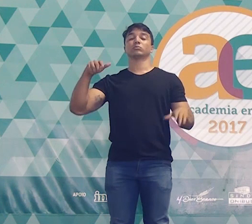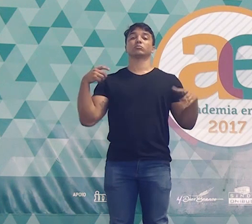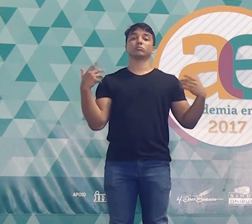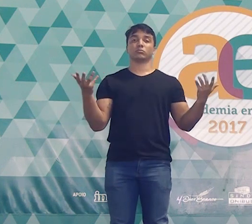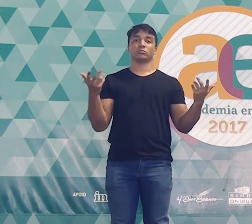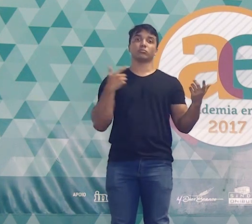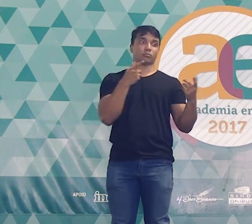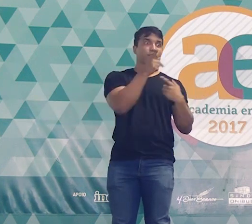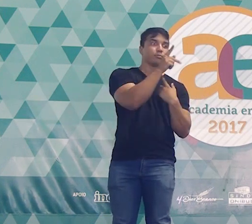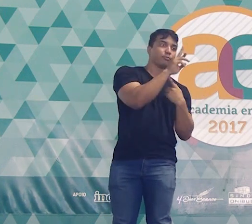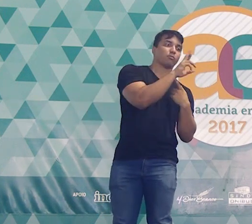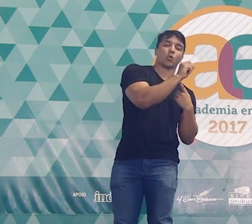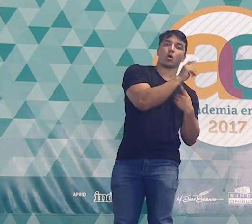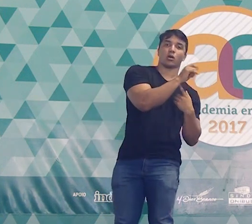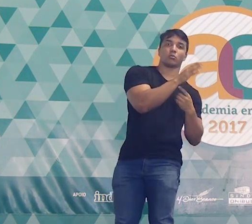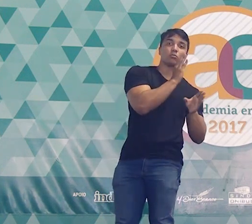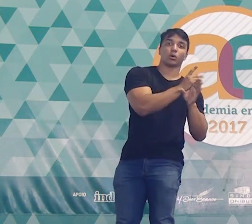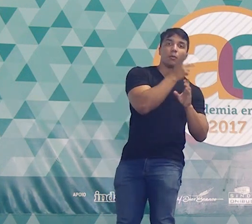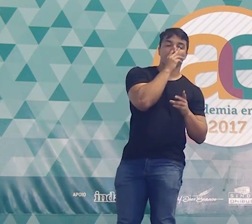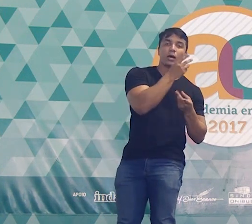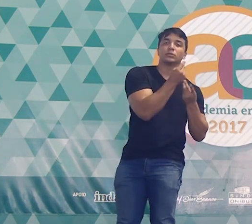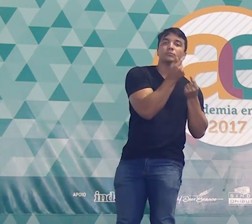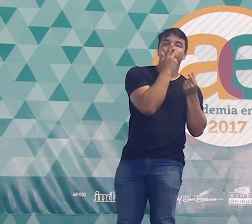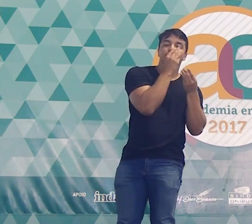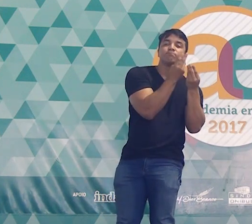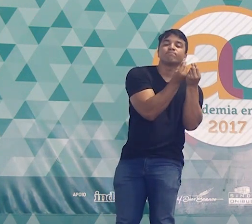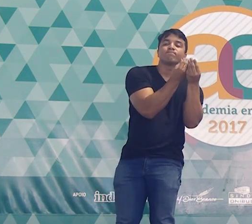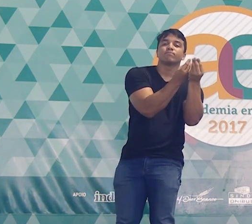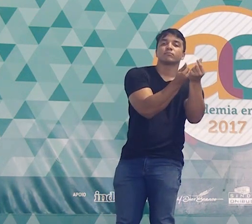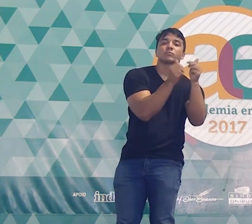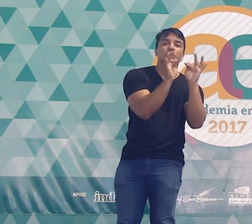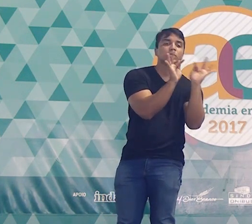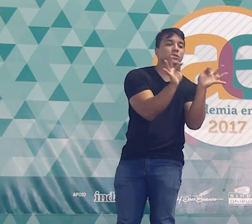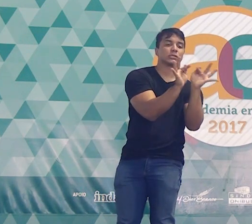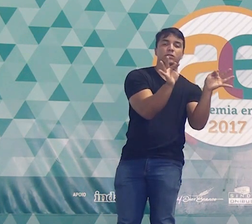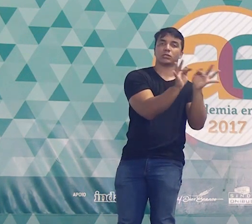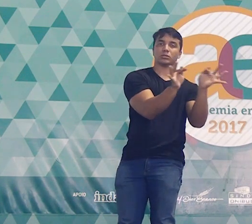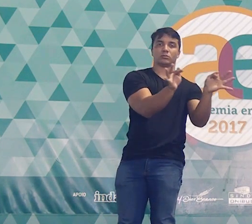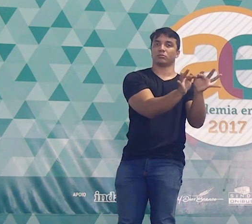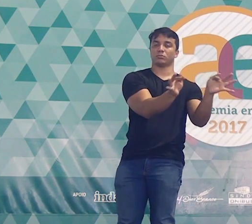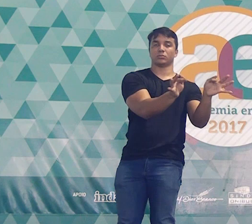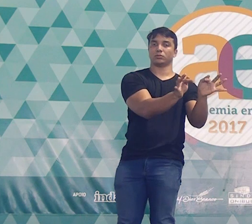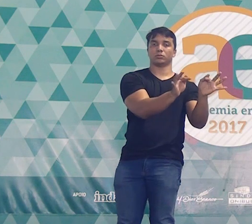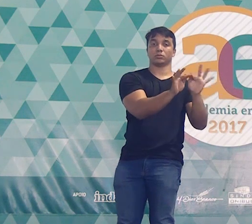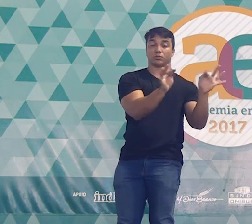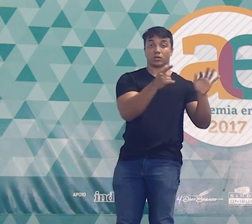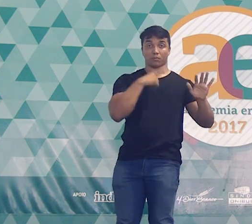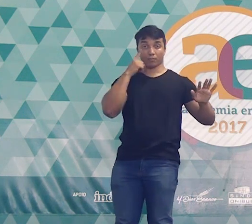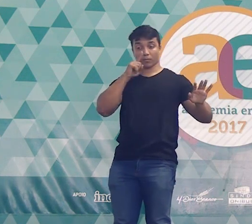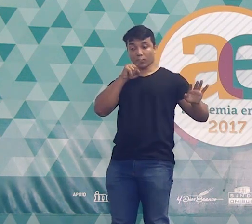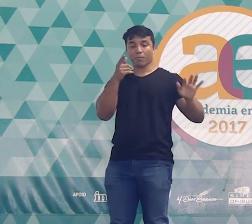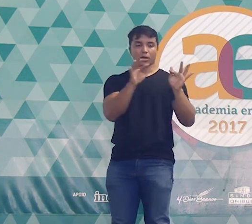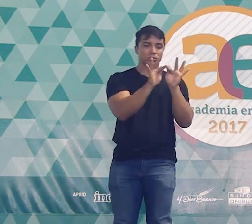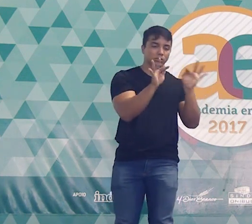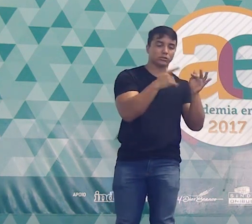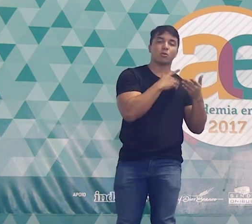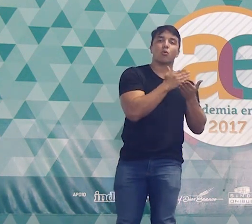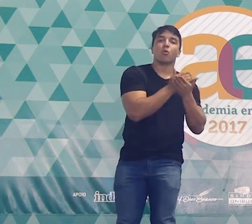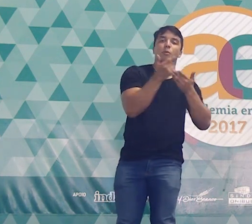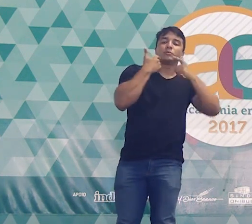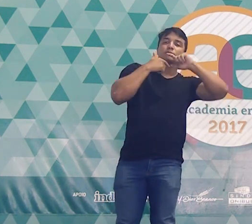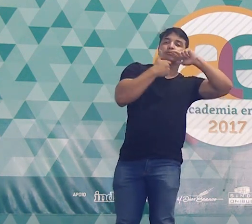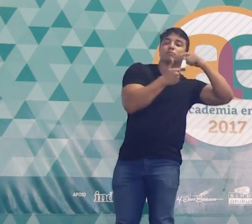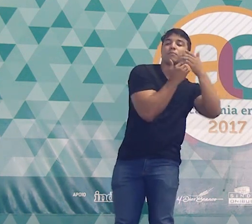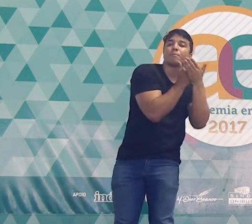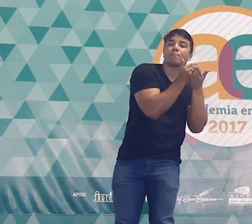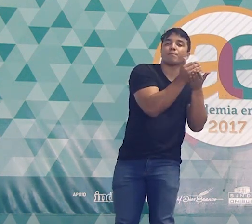A procariótica, porque ela é mais simples. Compreendem? Então, a simplicidade vem